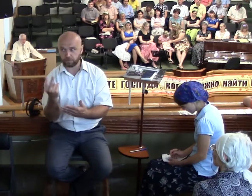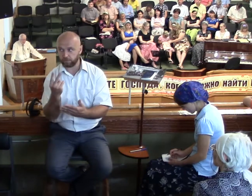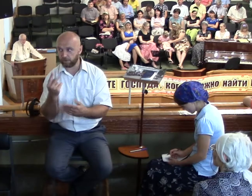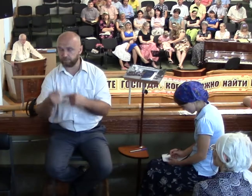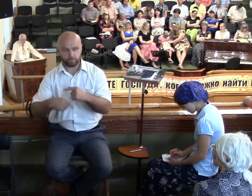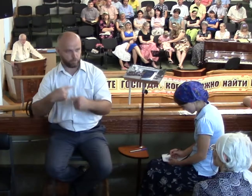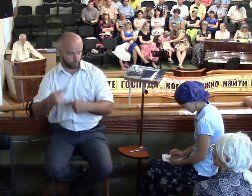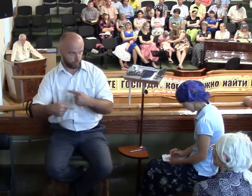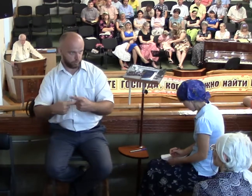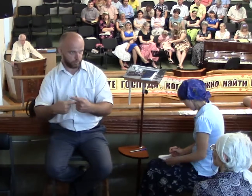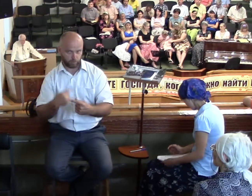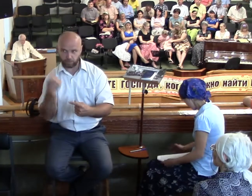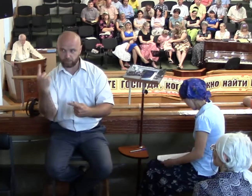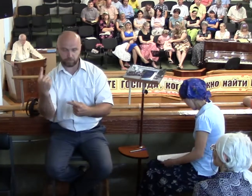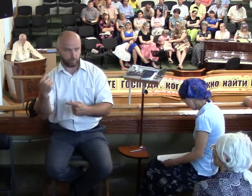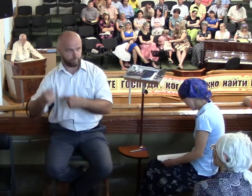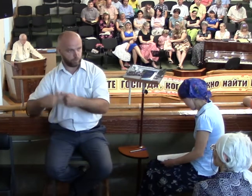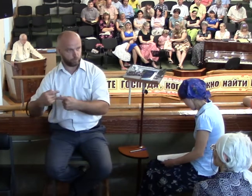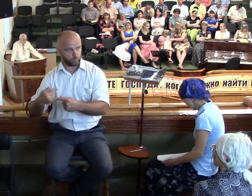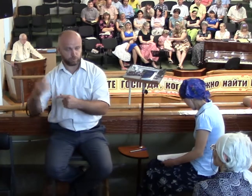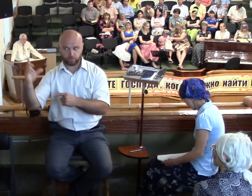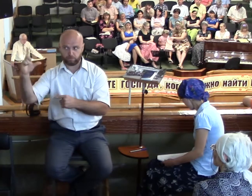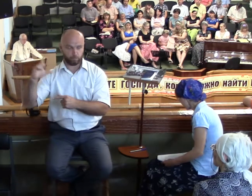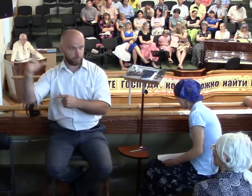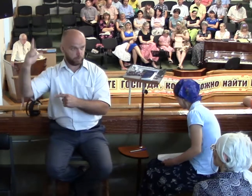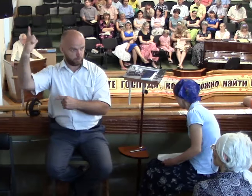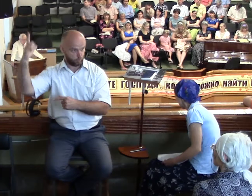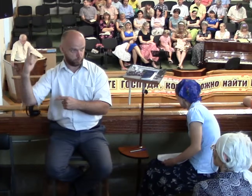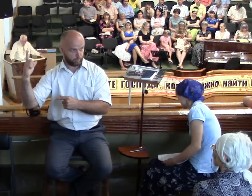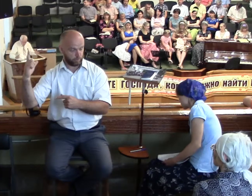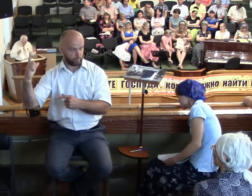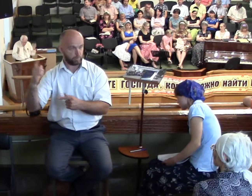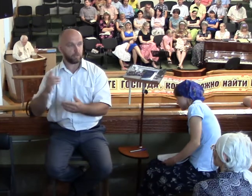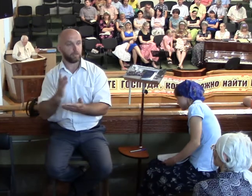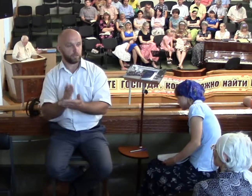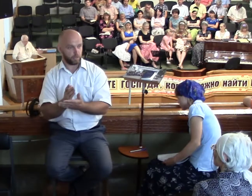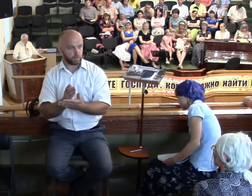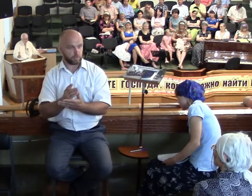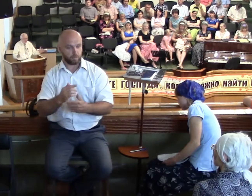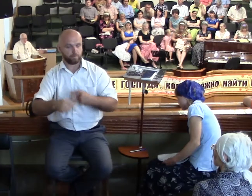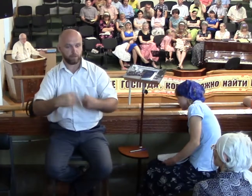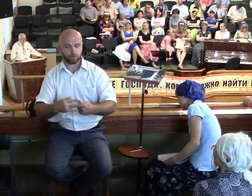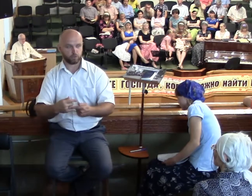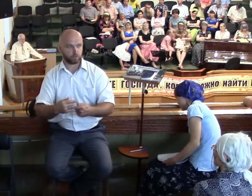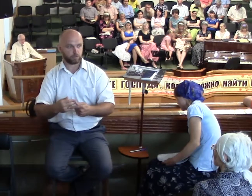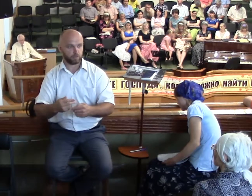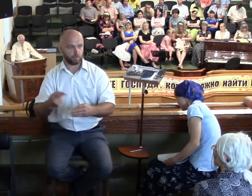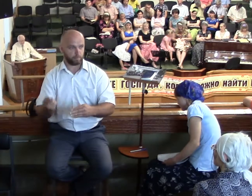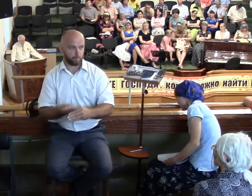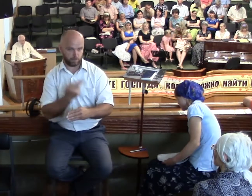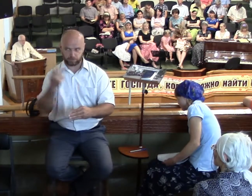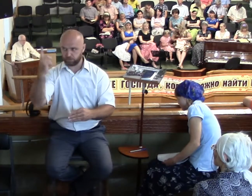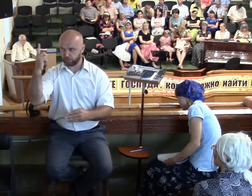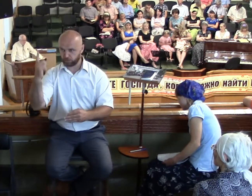Господом, и есть вечность без Господа. И с Господом это вечная радость, мир, как